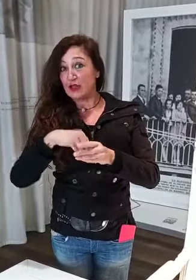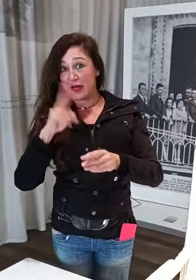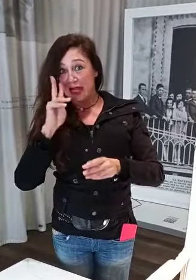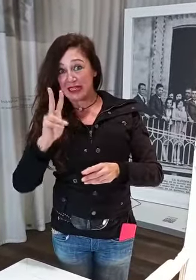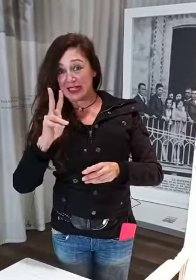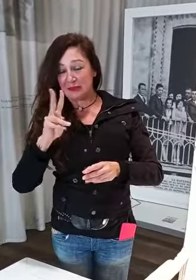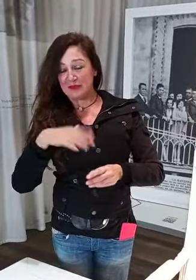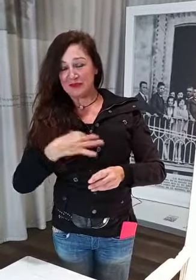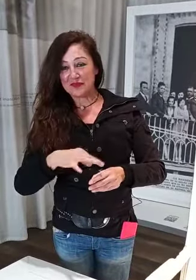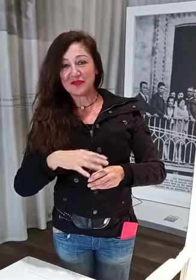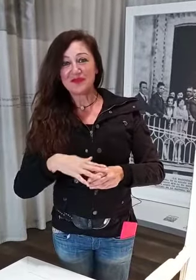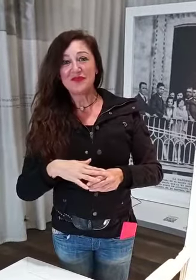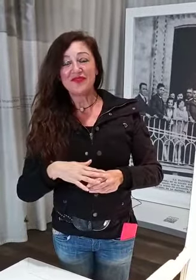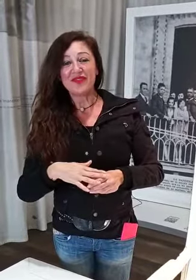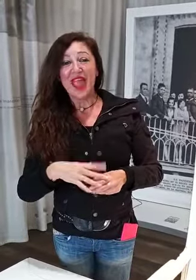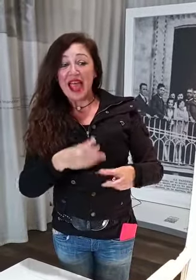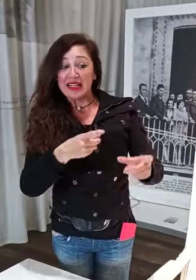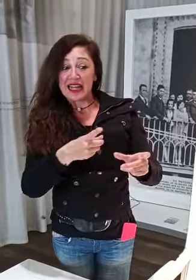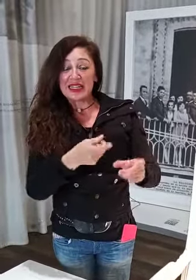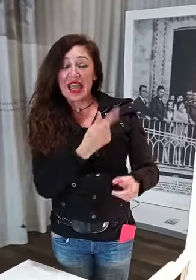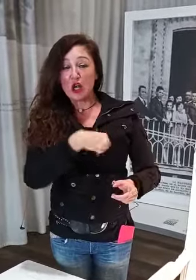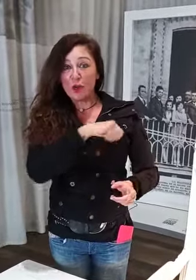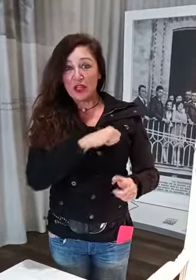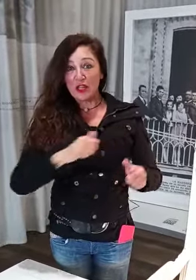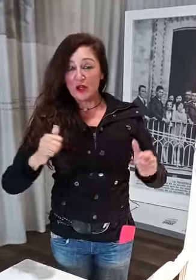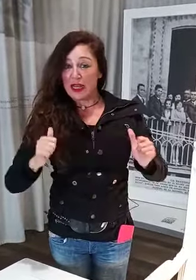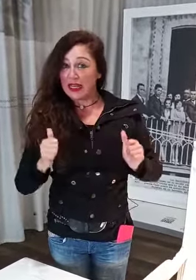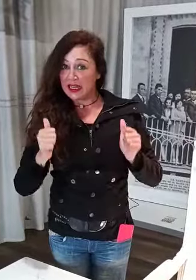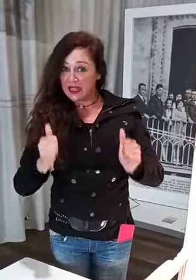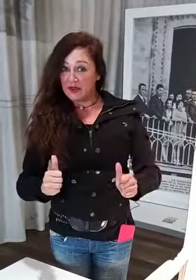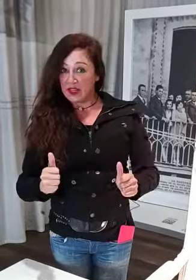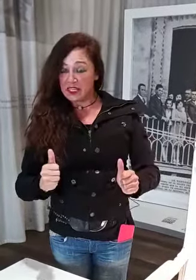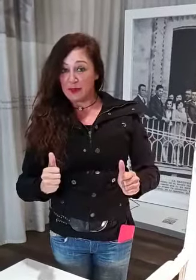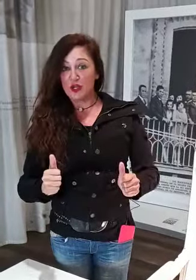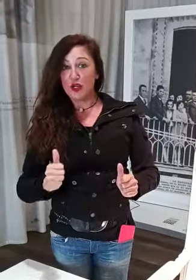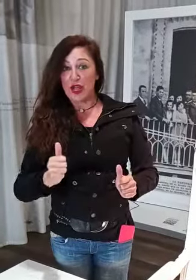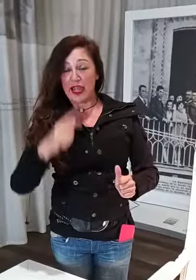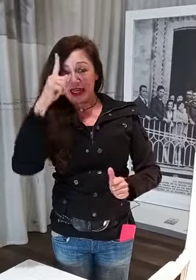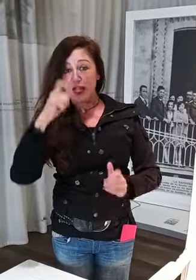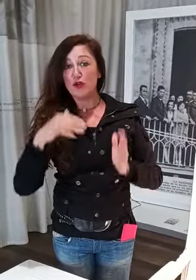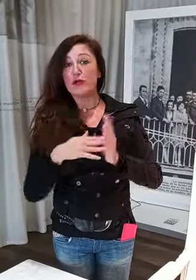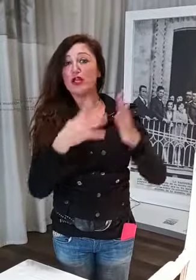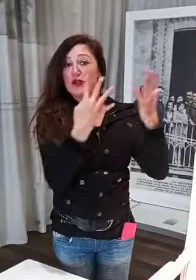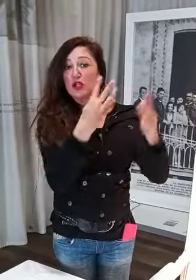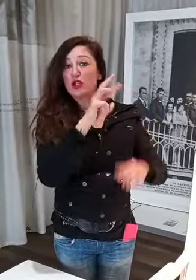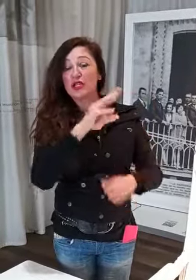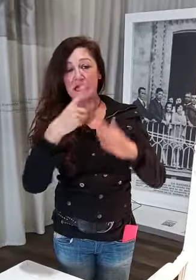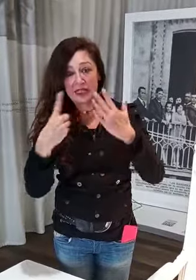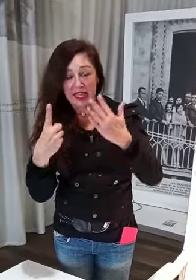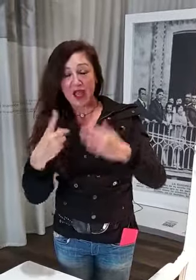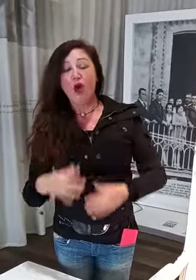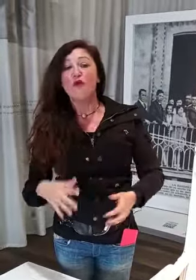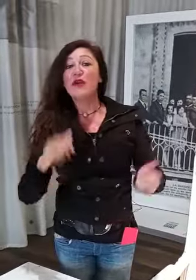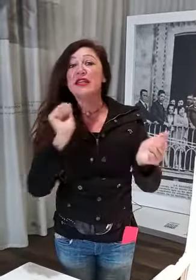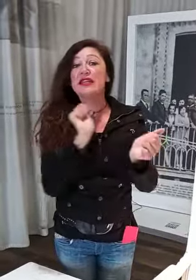de la casa. Tras el comienzo de la Guerra Civil Española en el año 1936, fue